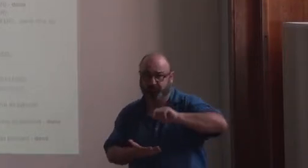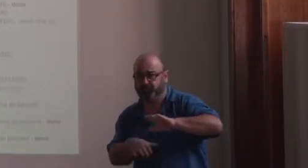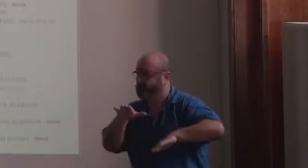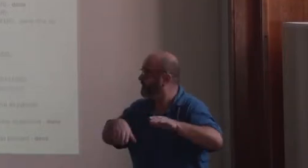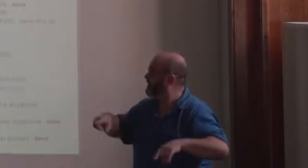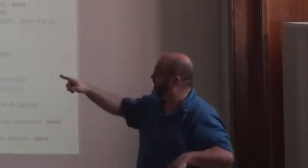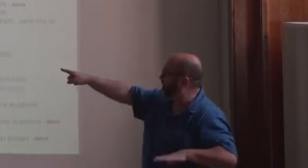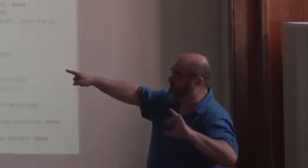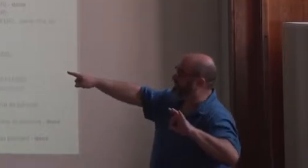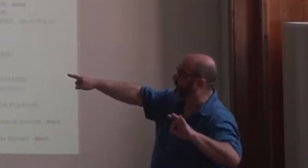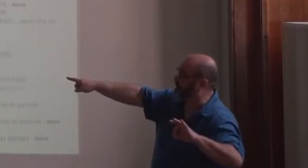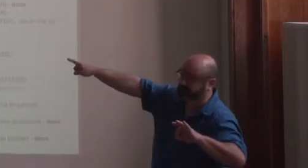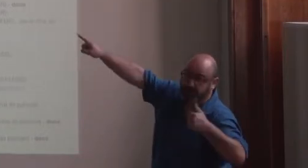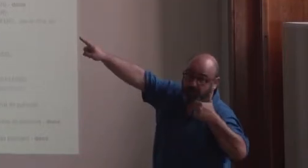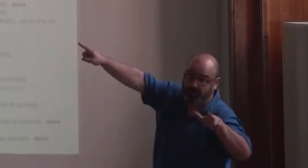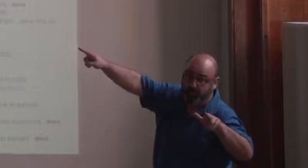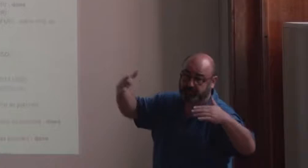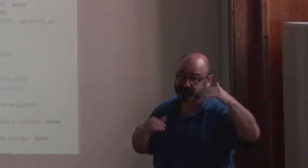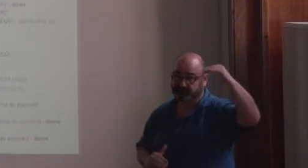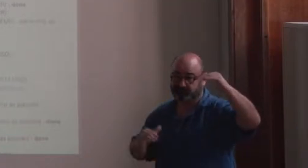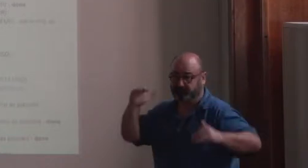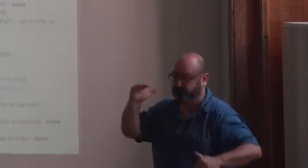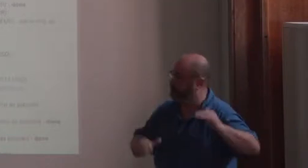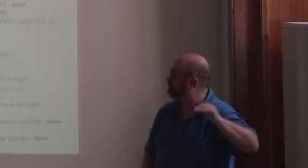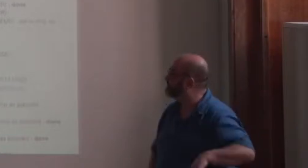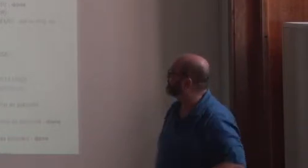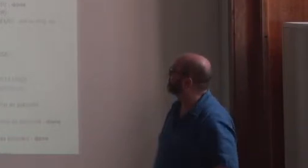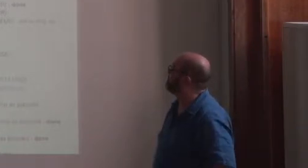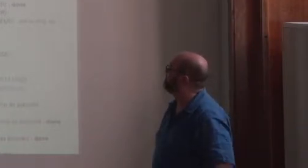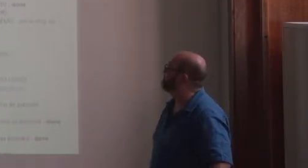les 50 euros, là, on est dans les 1 euro. Vous voyez, ça varie pas mal.